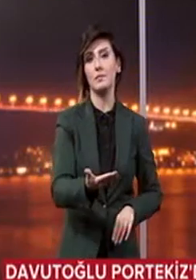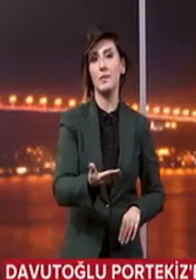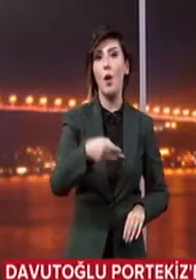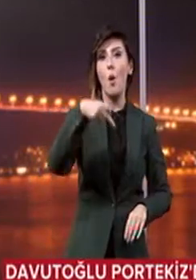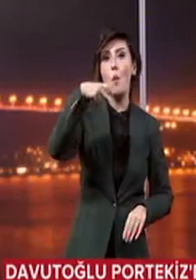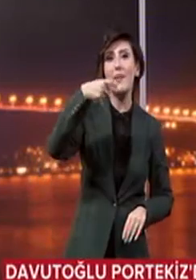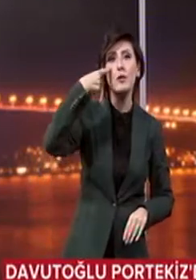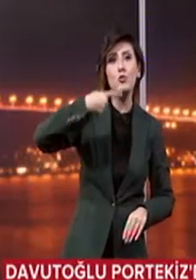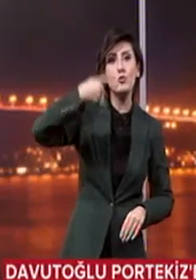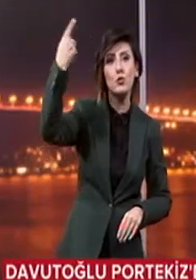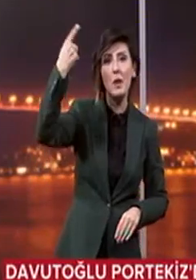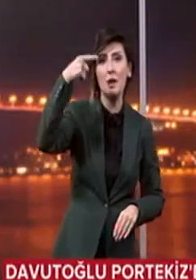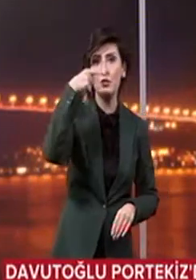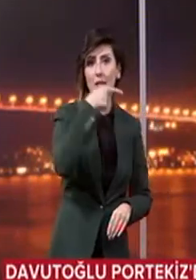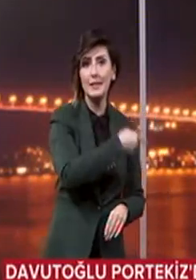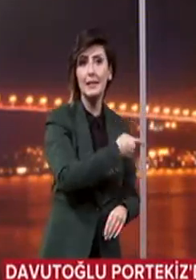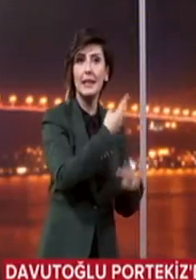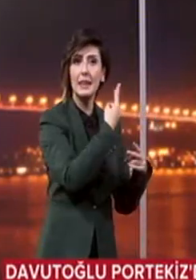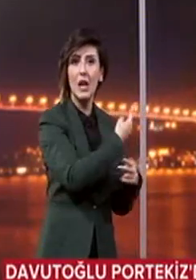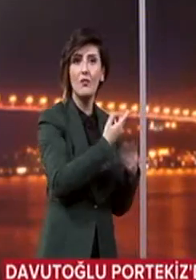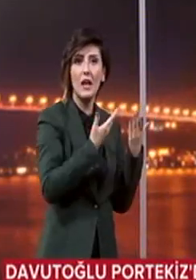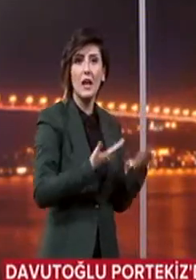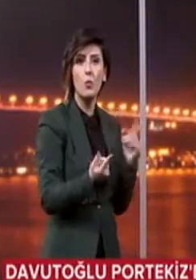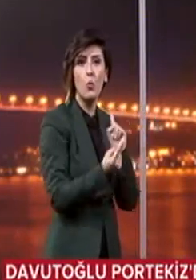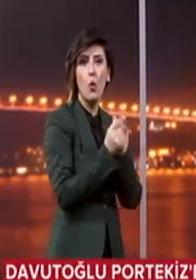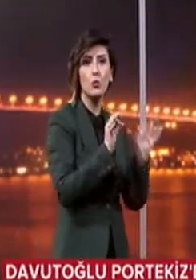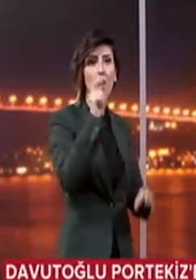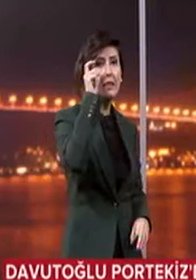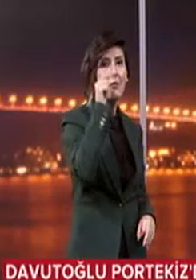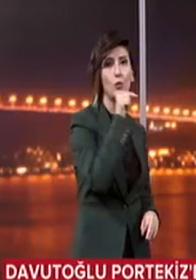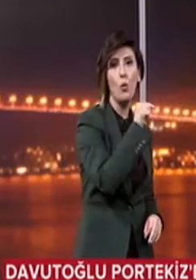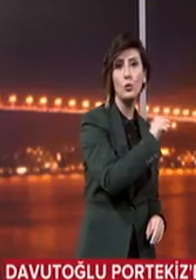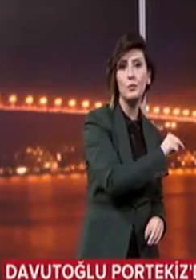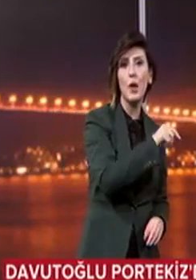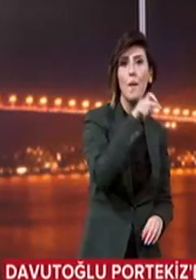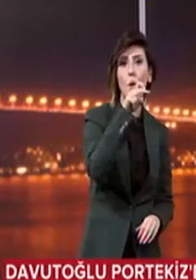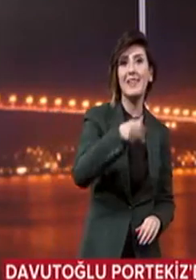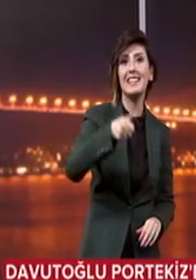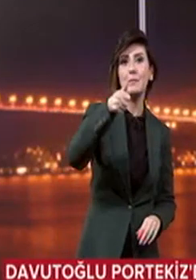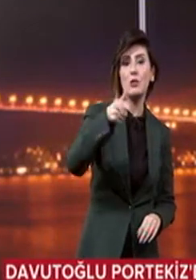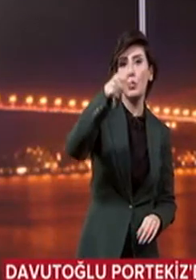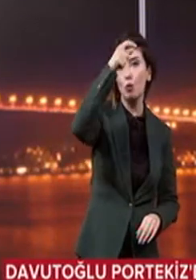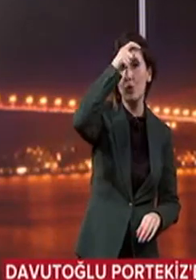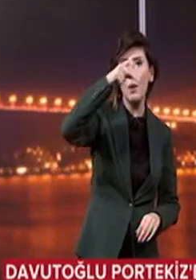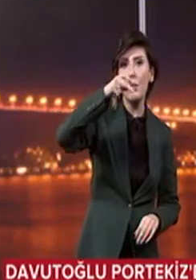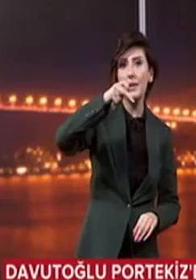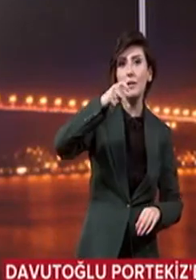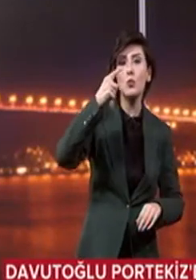Portekiz Cumhurbaşkanı Cavaco Silva tarafından kabul edilecek olan Başbakan Davutoğlu, Portekiz Başbakanı ile Türkiye Portekiz Hükümetler Arası